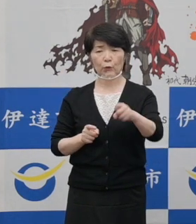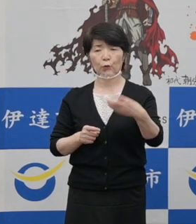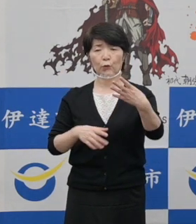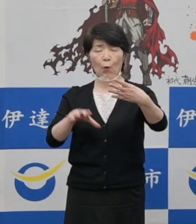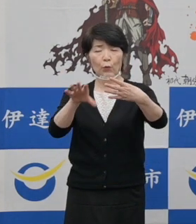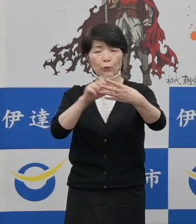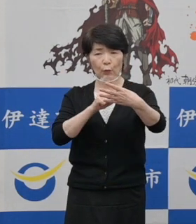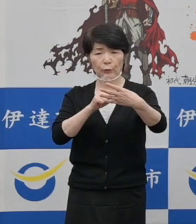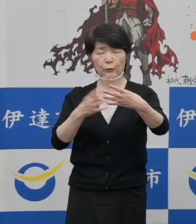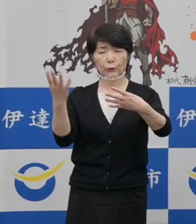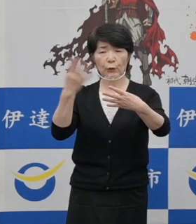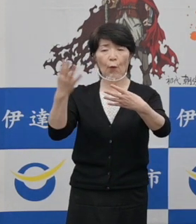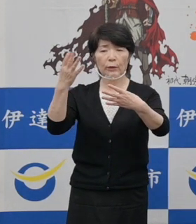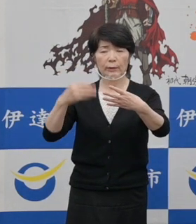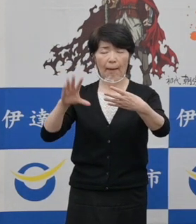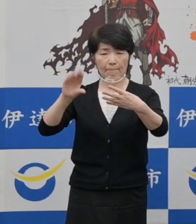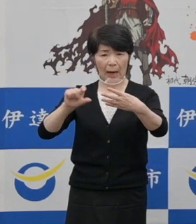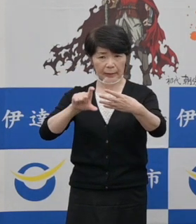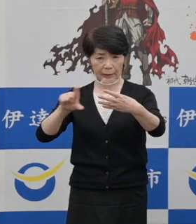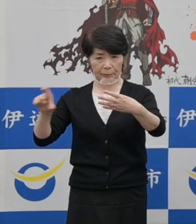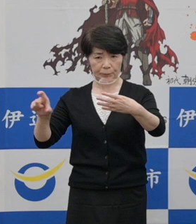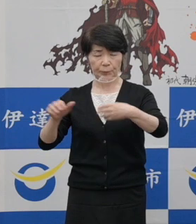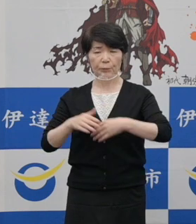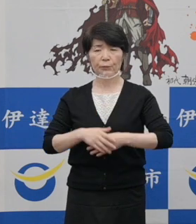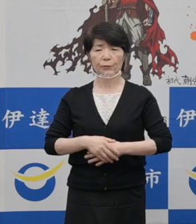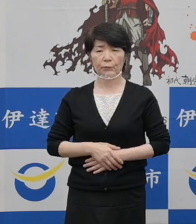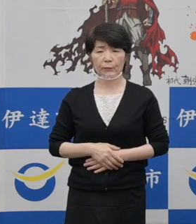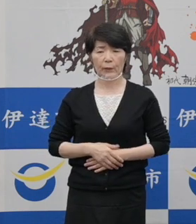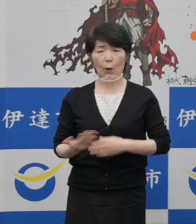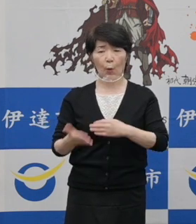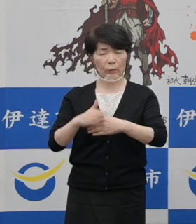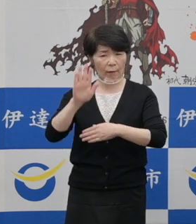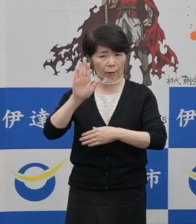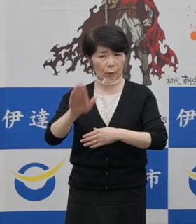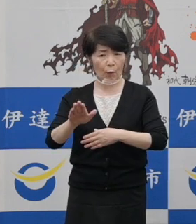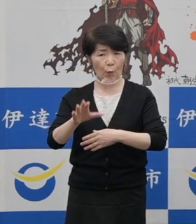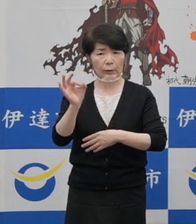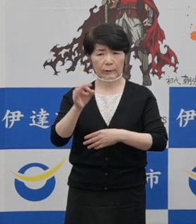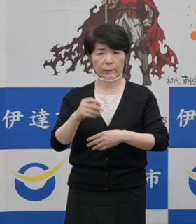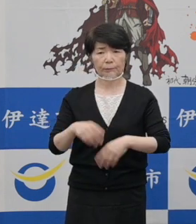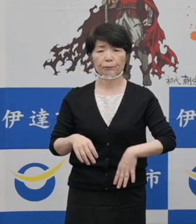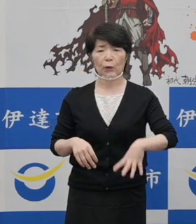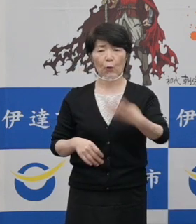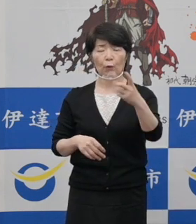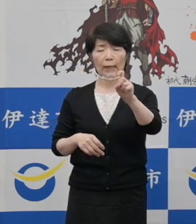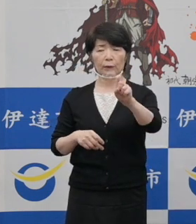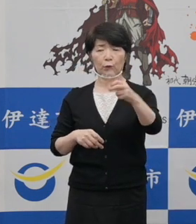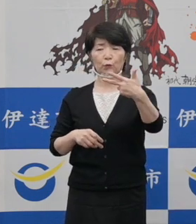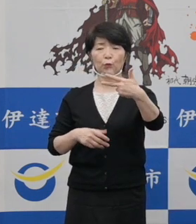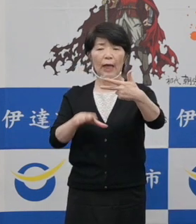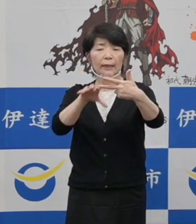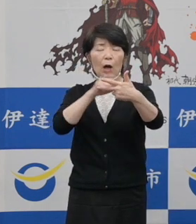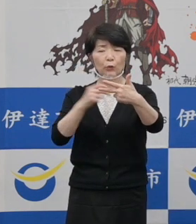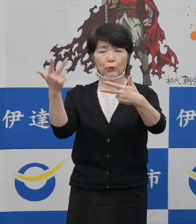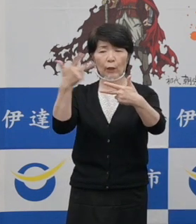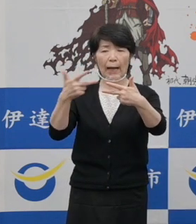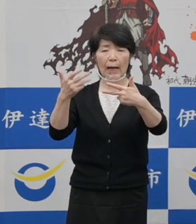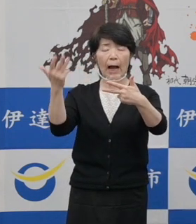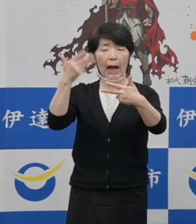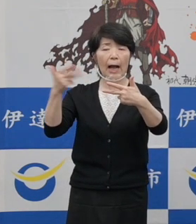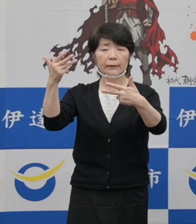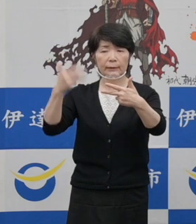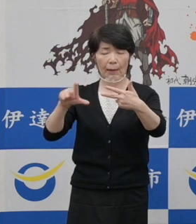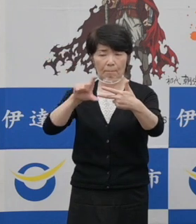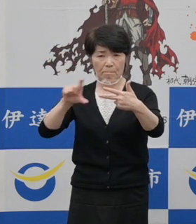億4627万8千円、補正後の額417億8662